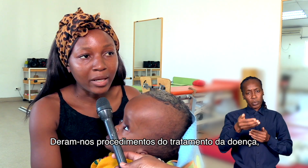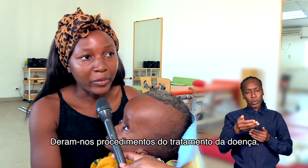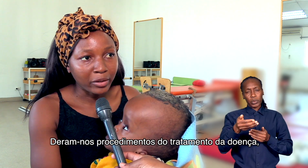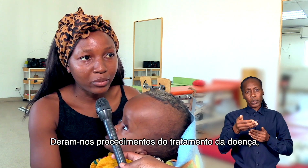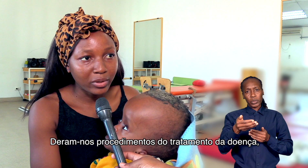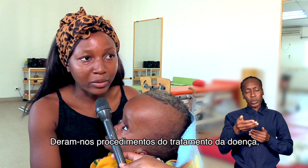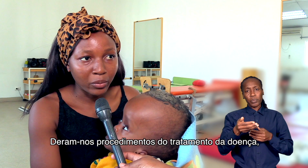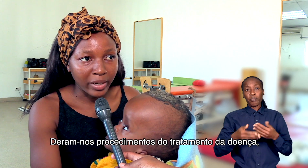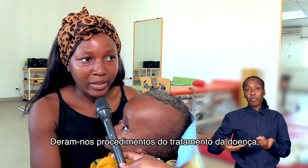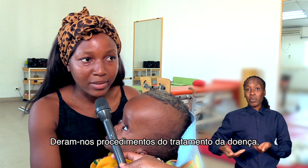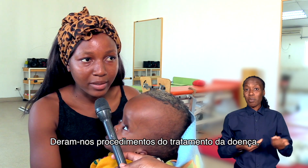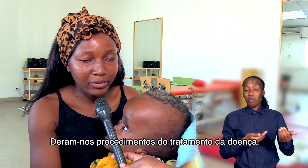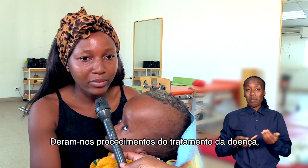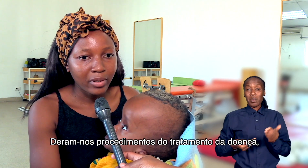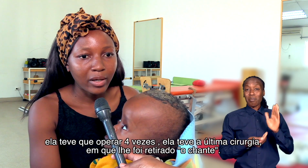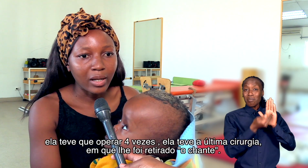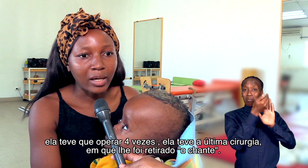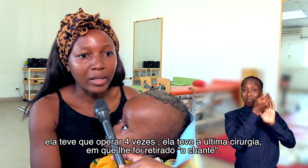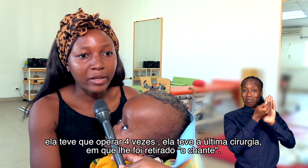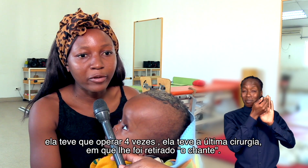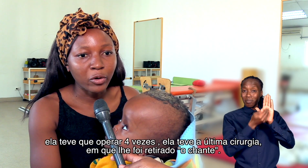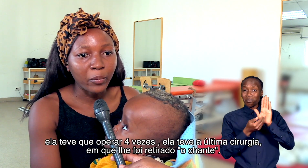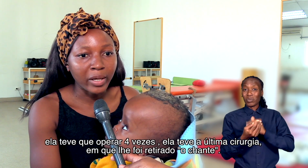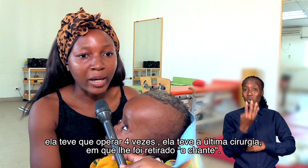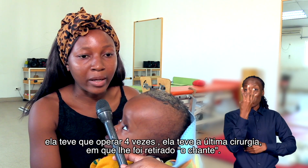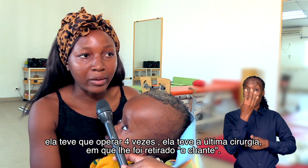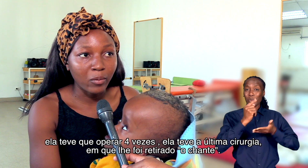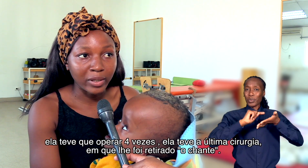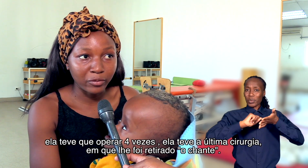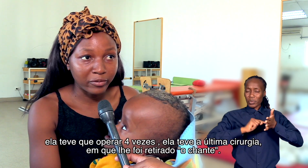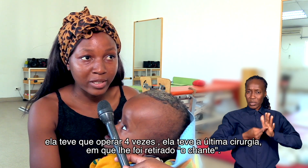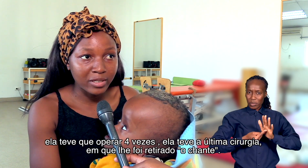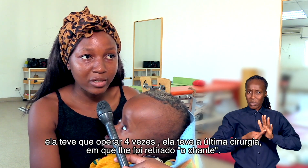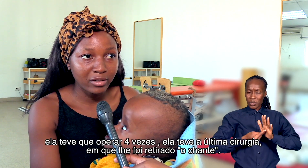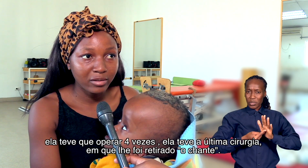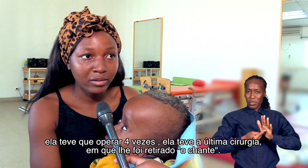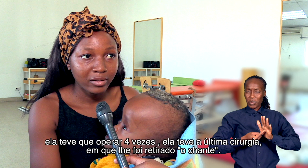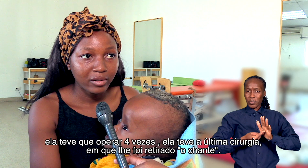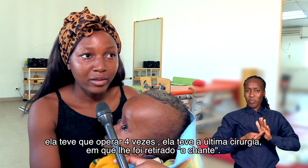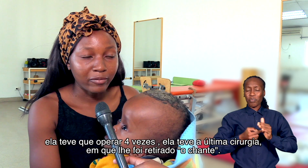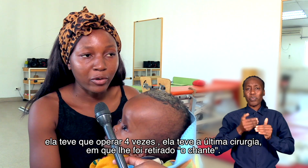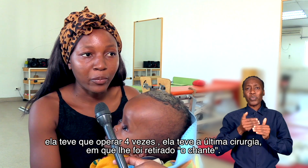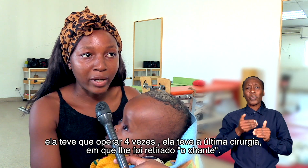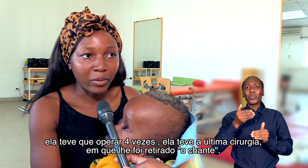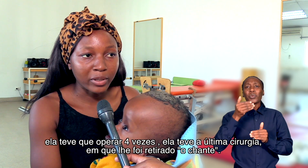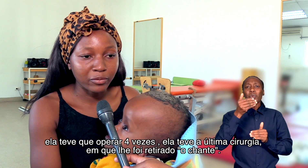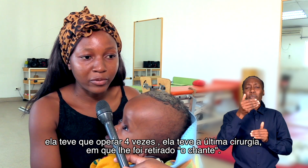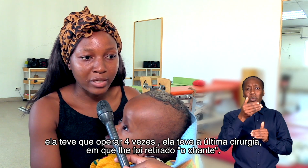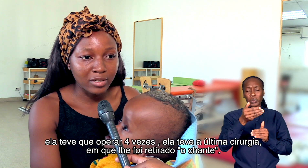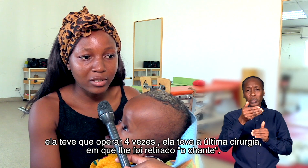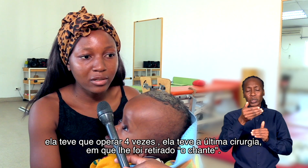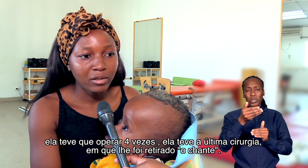do tratamento da doença. Ela teve que operar 4 vezes,